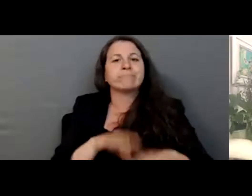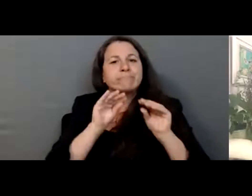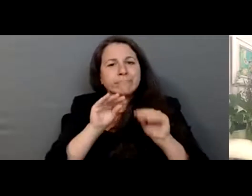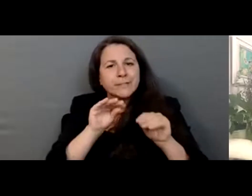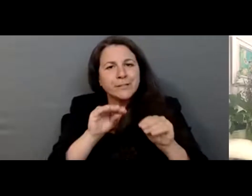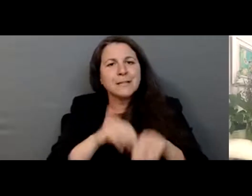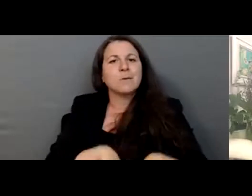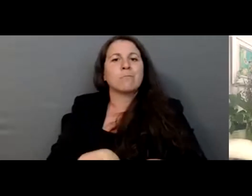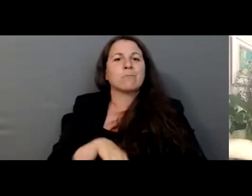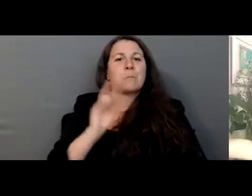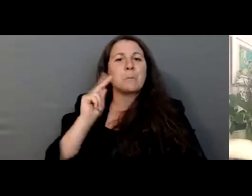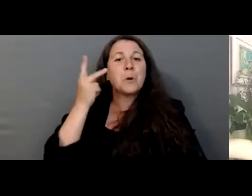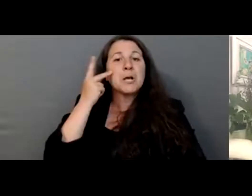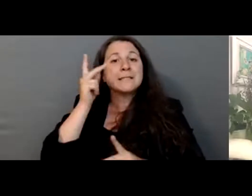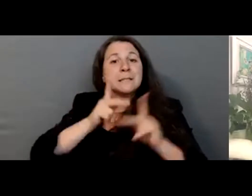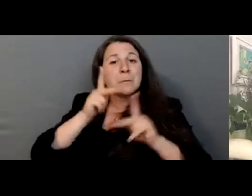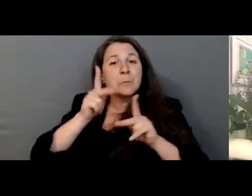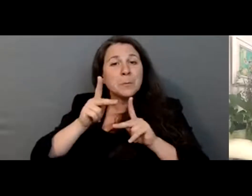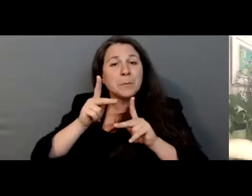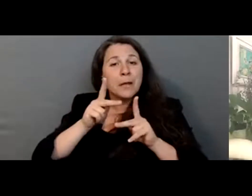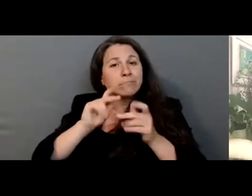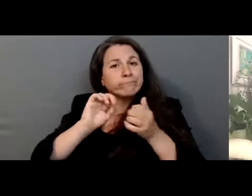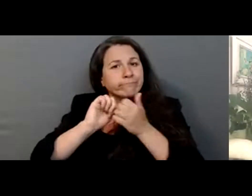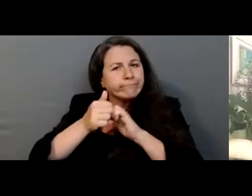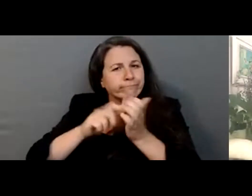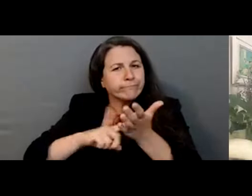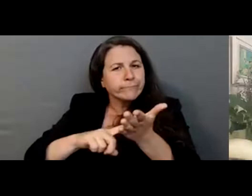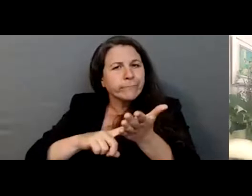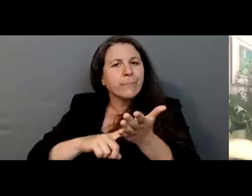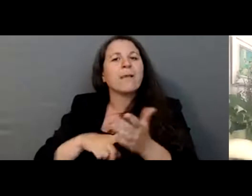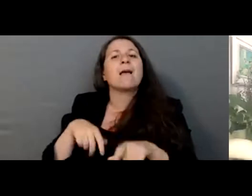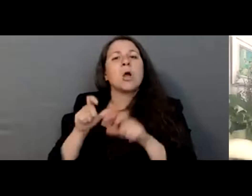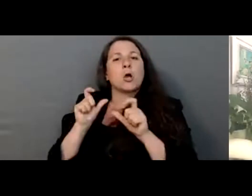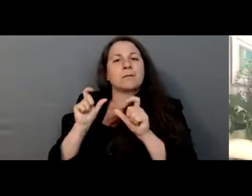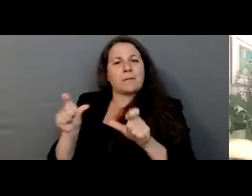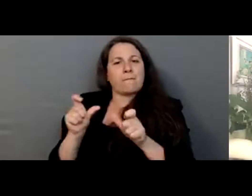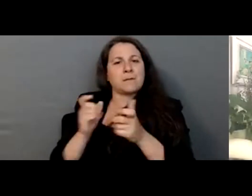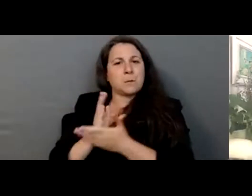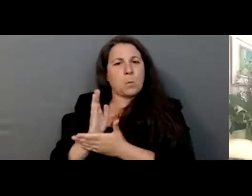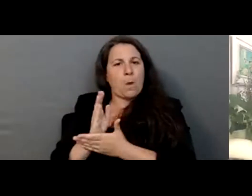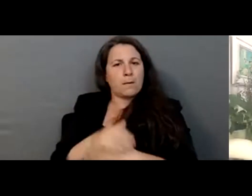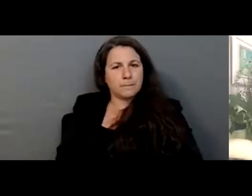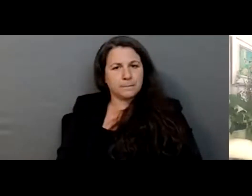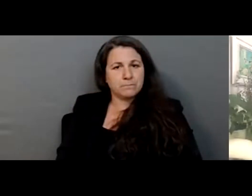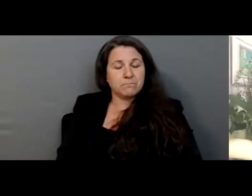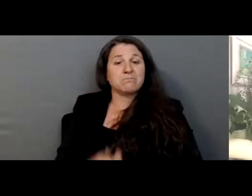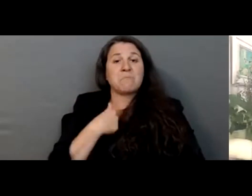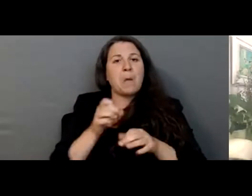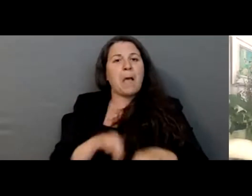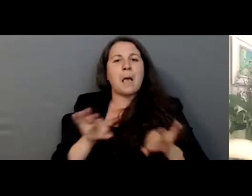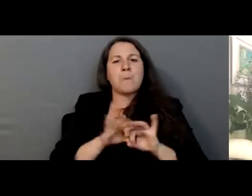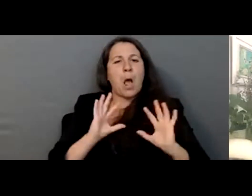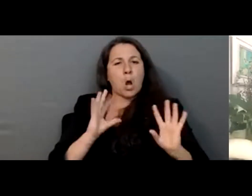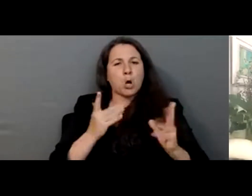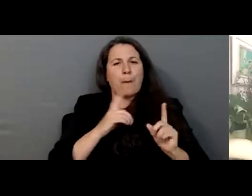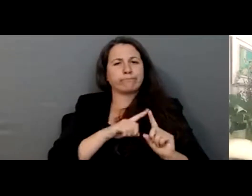des politiques publiques et défense collective des droits. Puis pour nous, c'est super important de le faire aussi de différentes façons. Donc,